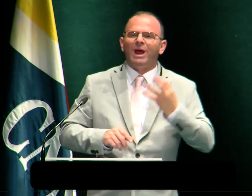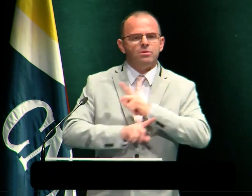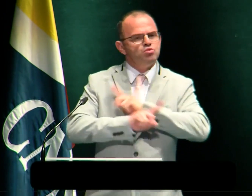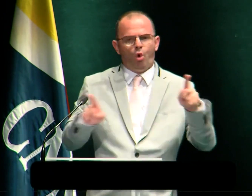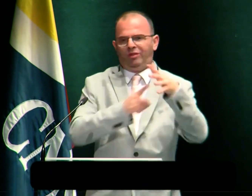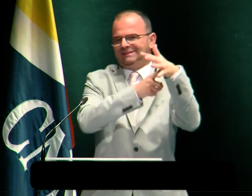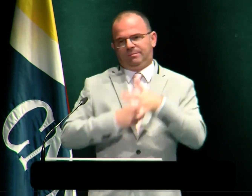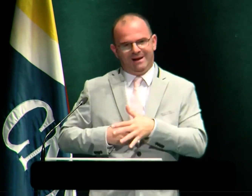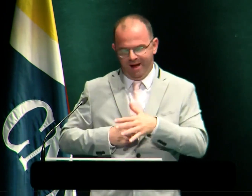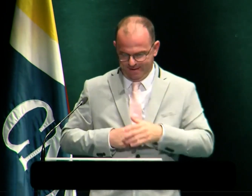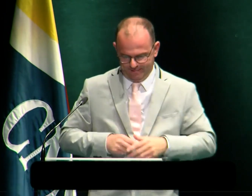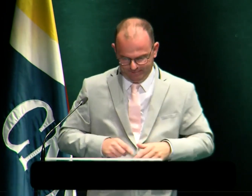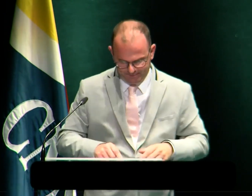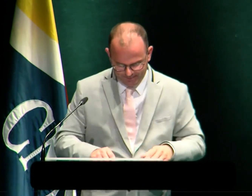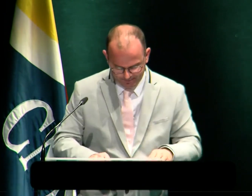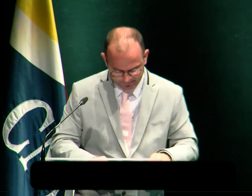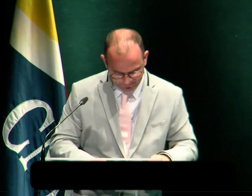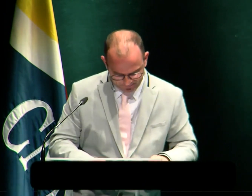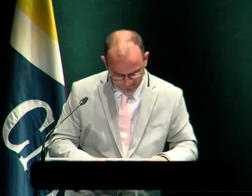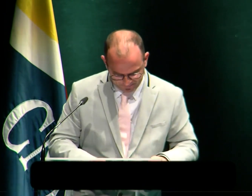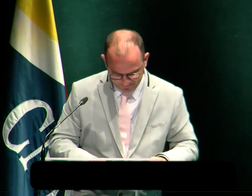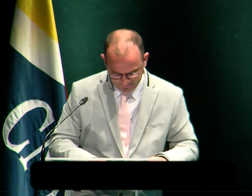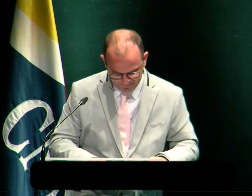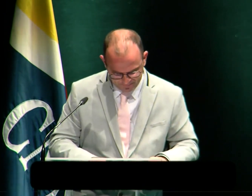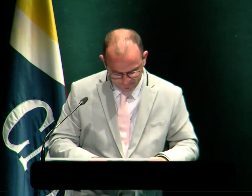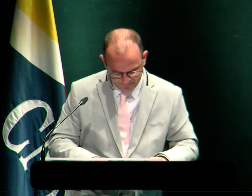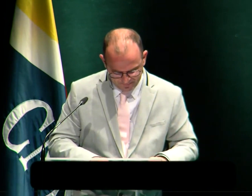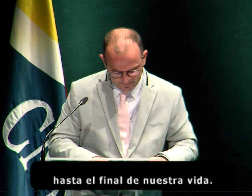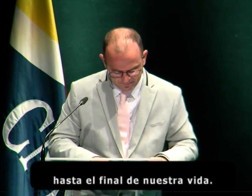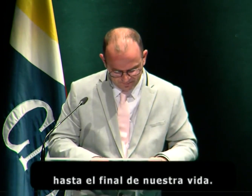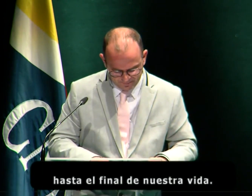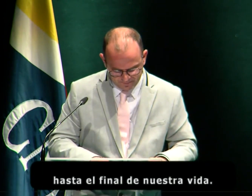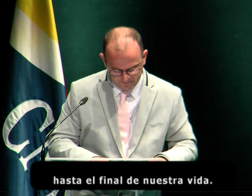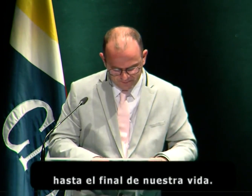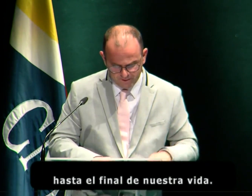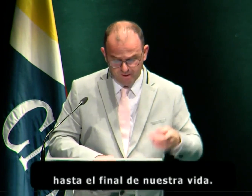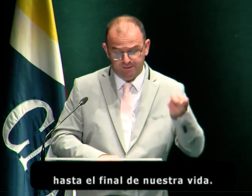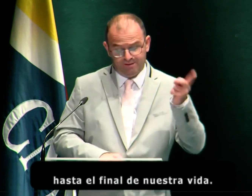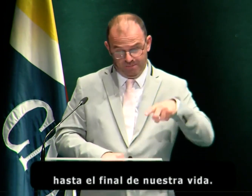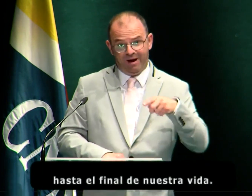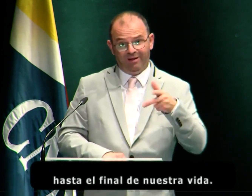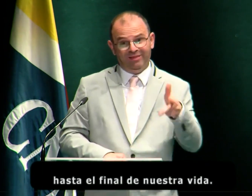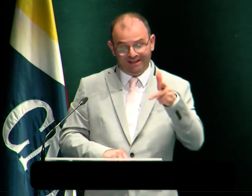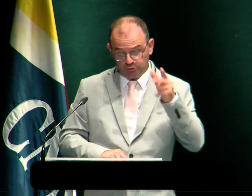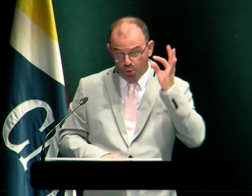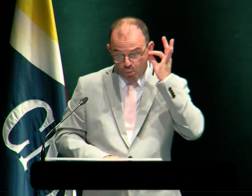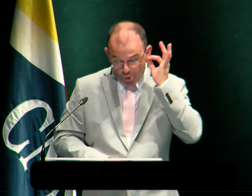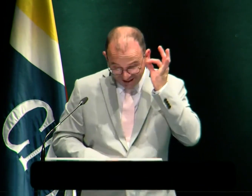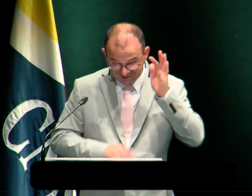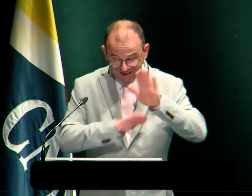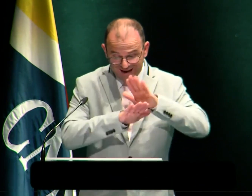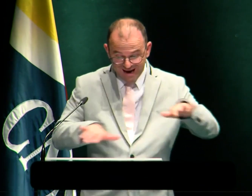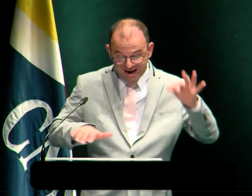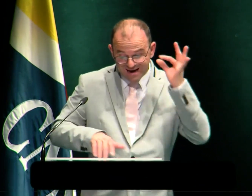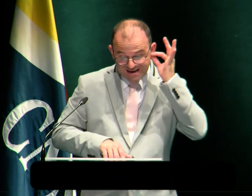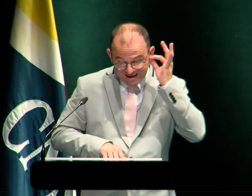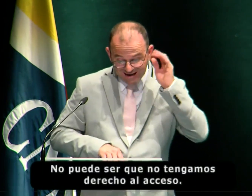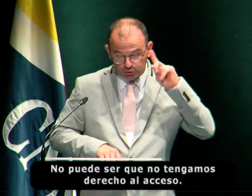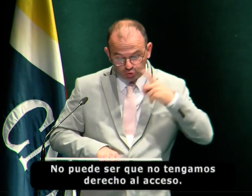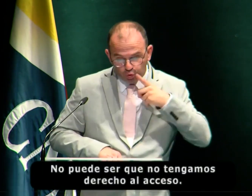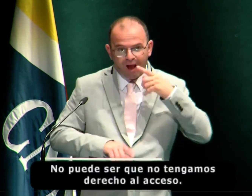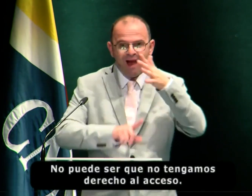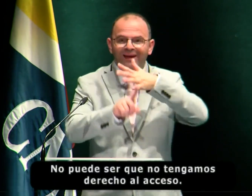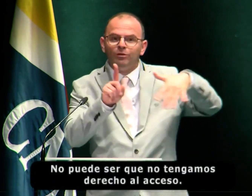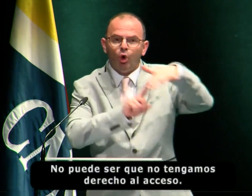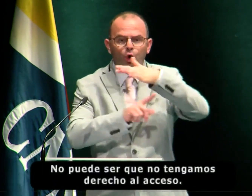No puede ser que no tengamos derecho al acceso. No permitimos que nos discriminen en el ámbito del empleo. El derecho